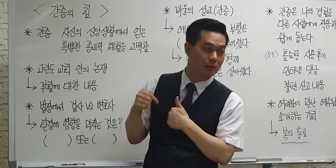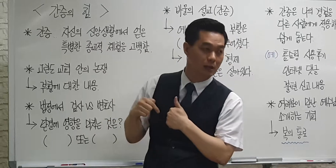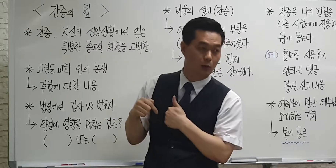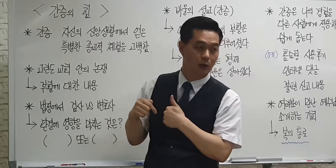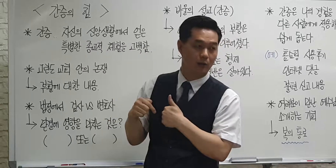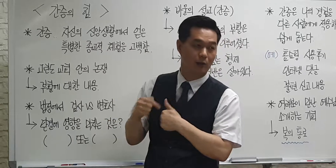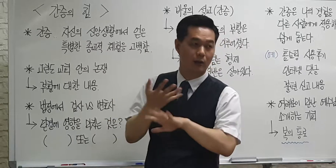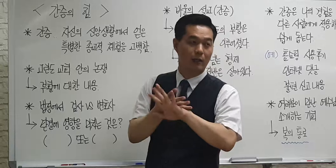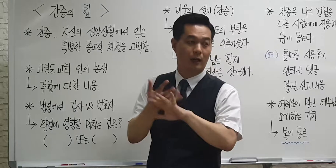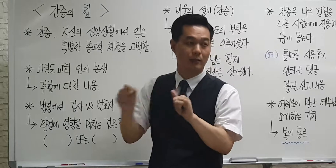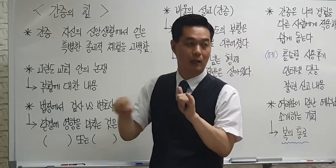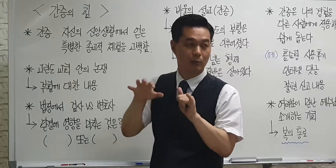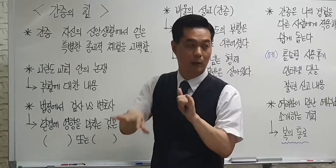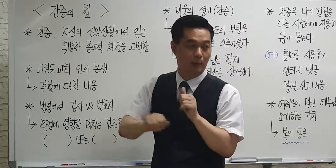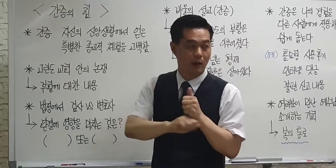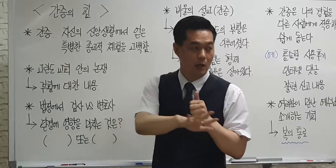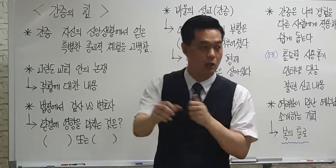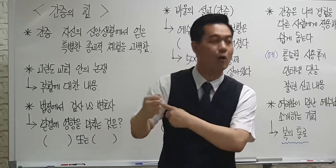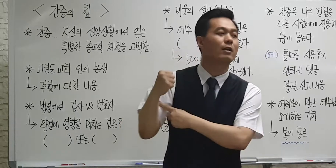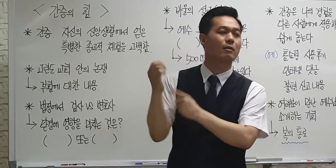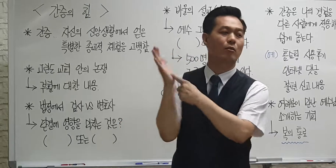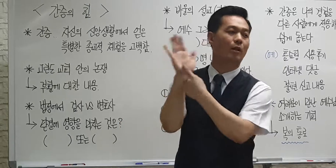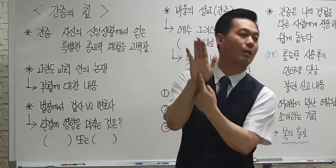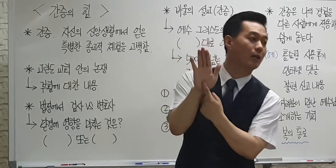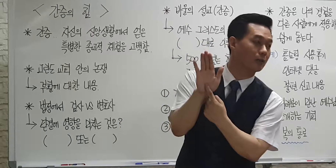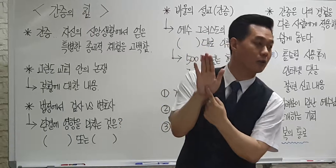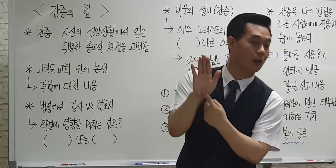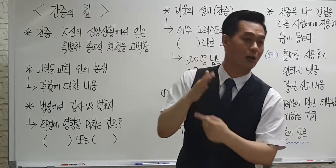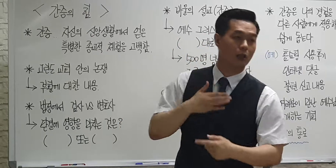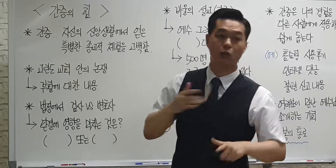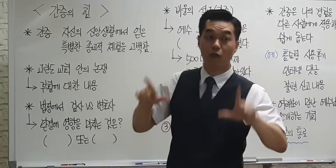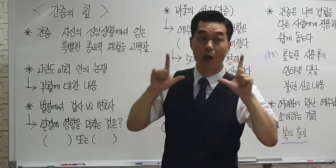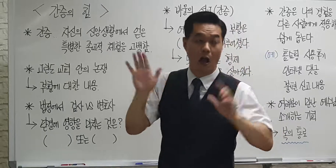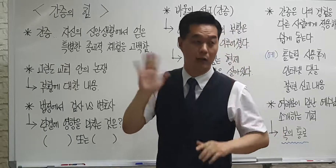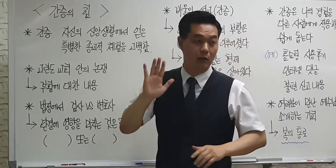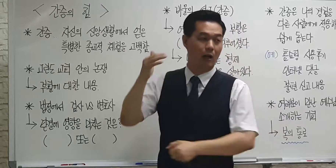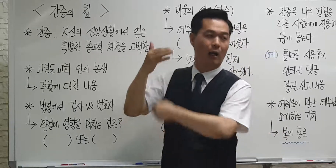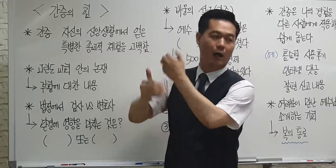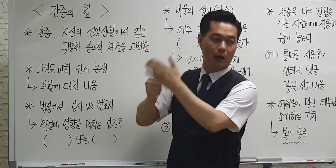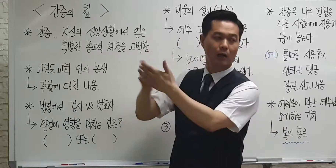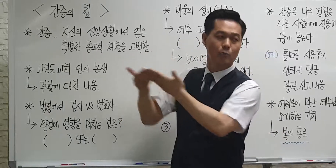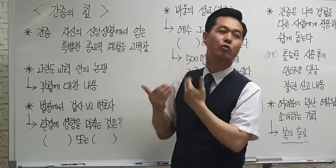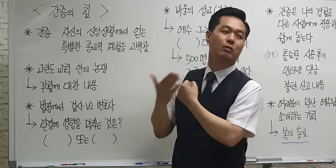일을 통해서 다른 사람들 앞에 영향력이 나타나게 했다. 이건 내가 아니다. 하나님